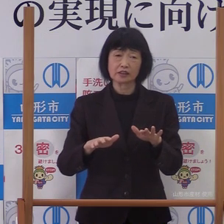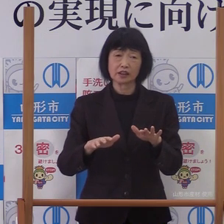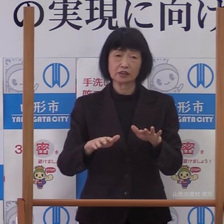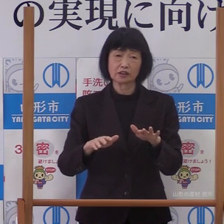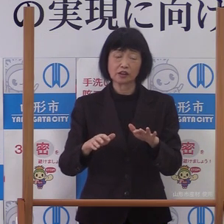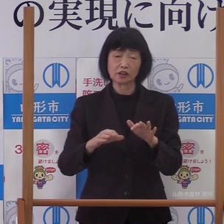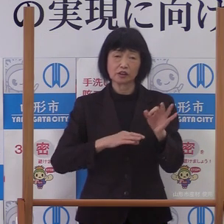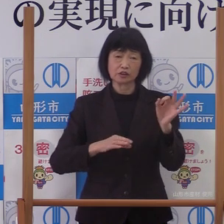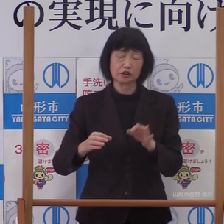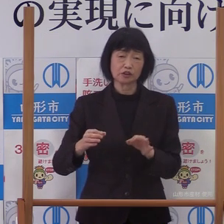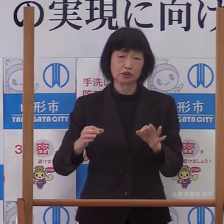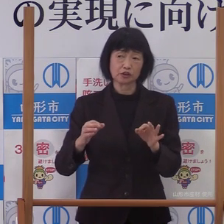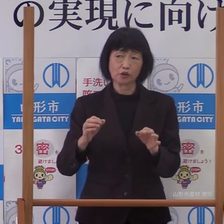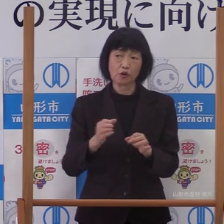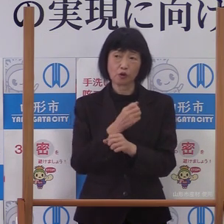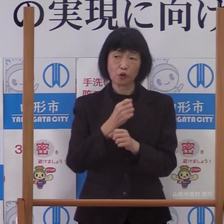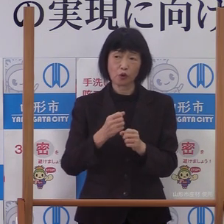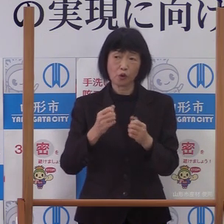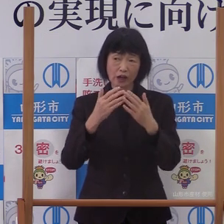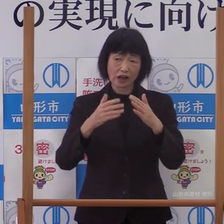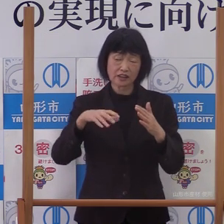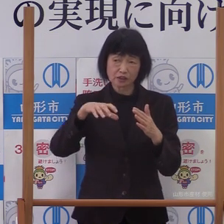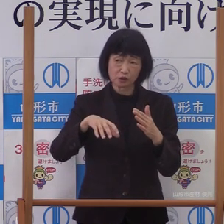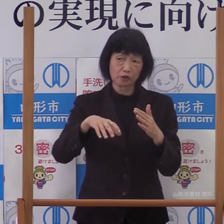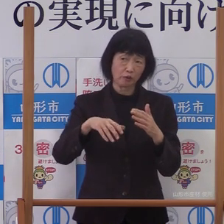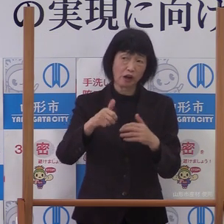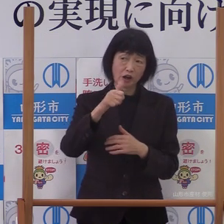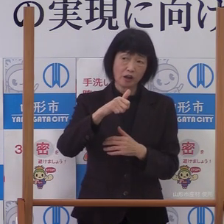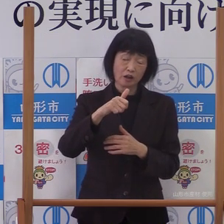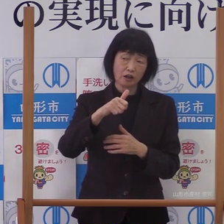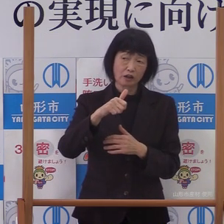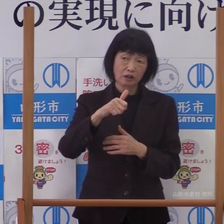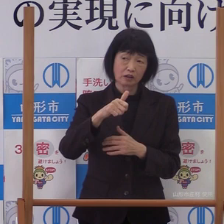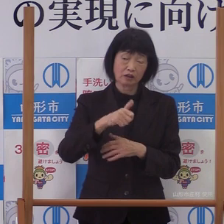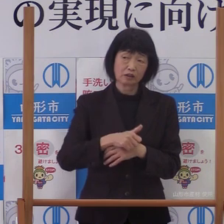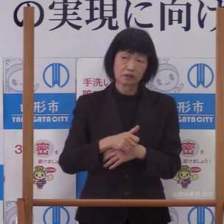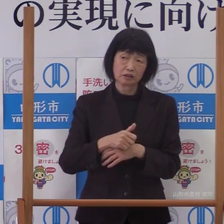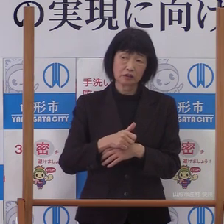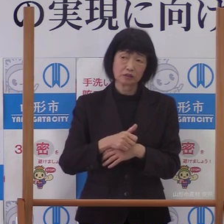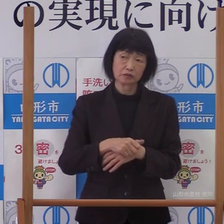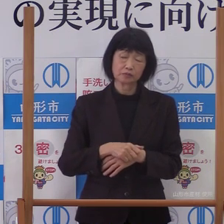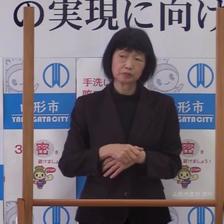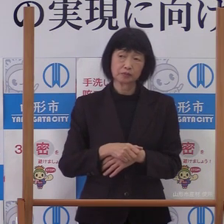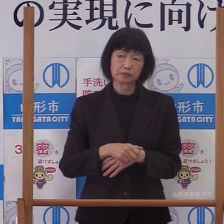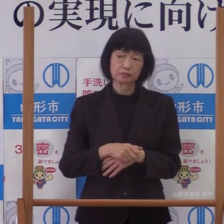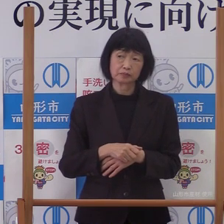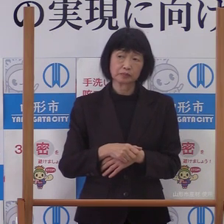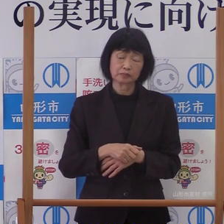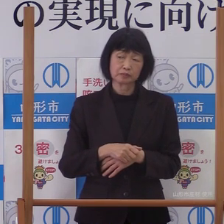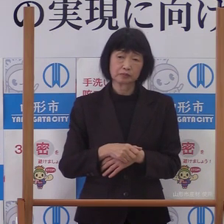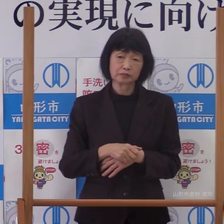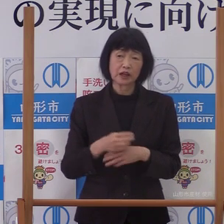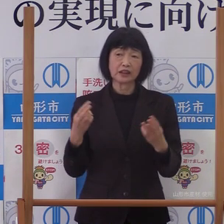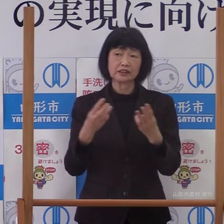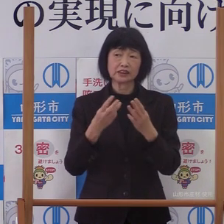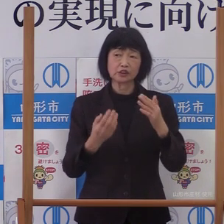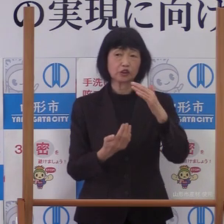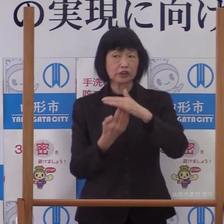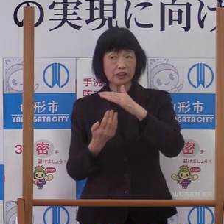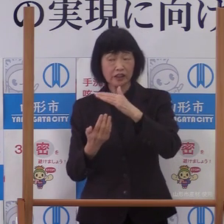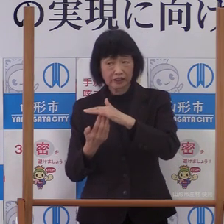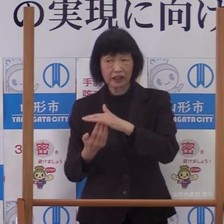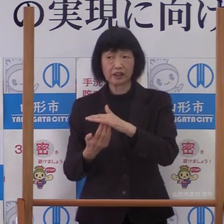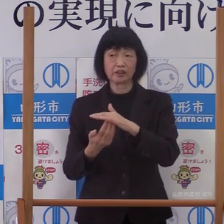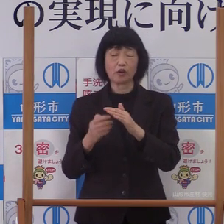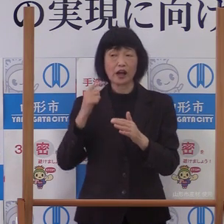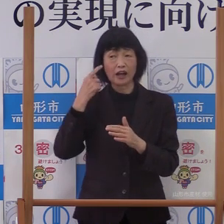所の関係では5000人に抑えてですね、その最大そういう人数制限をかなり厳しくしながらやる